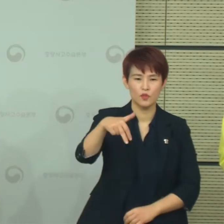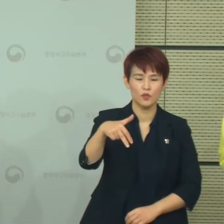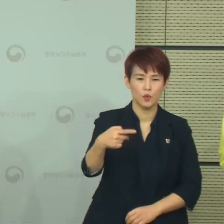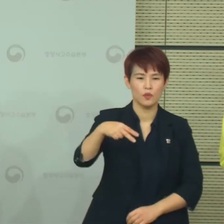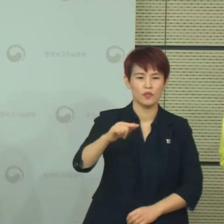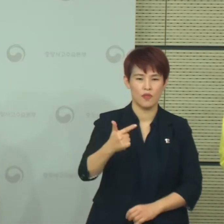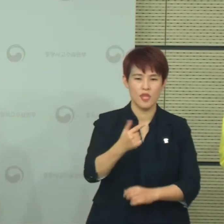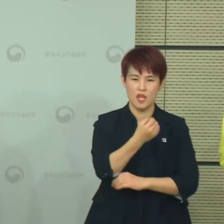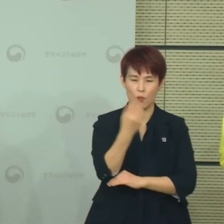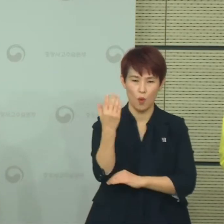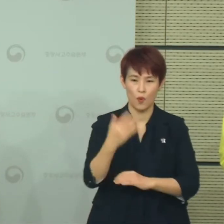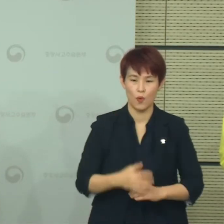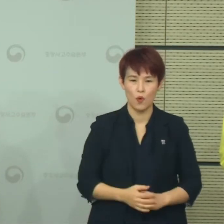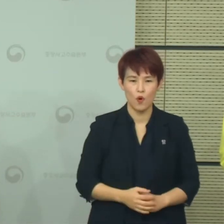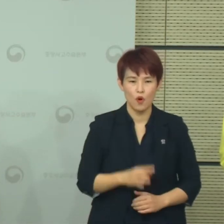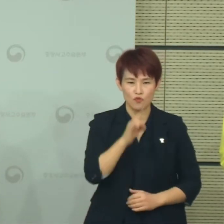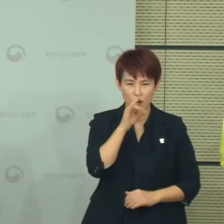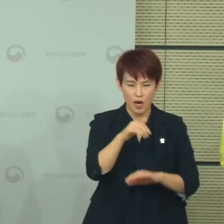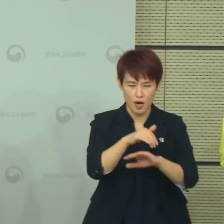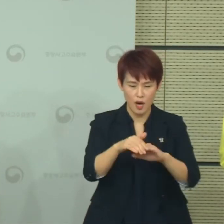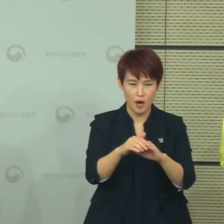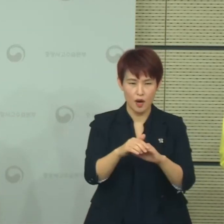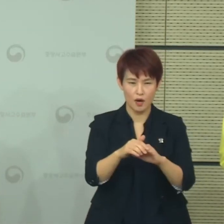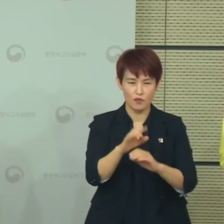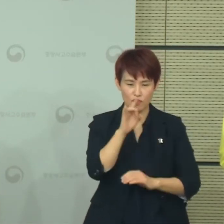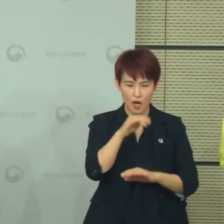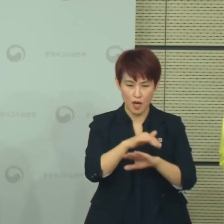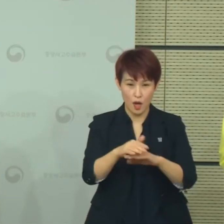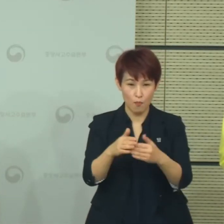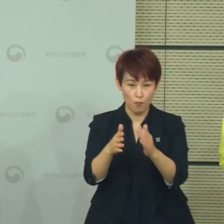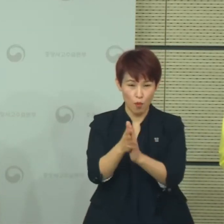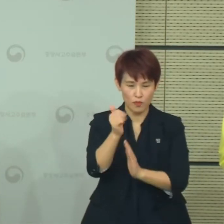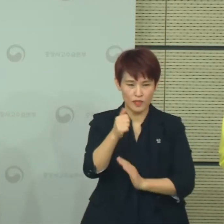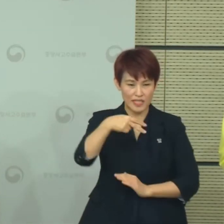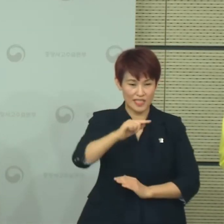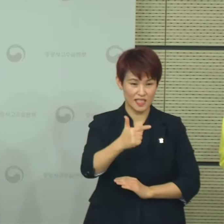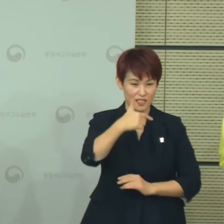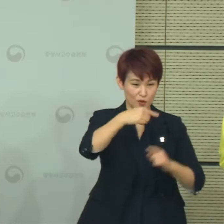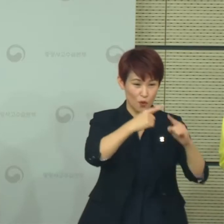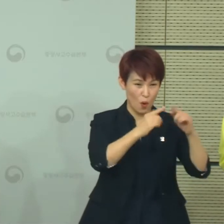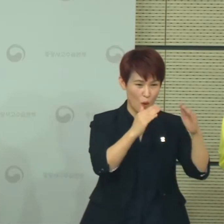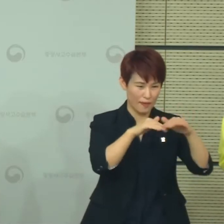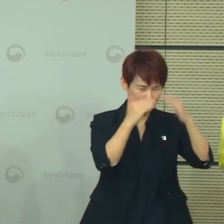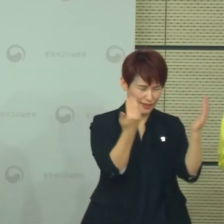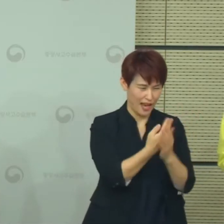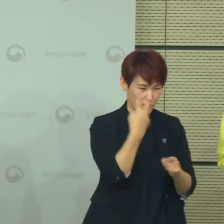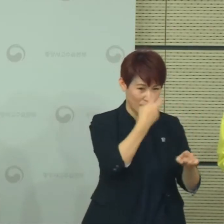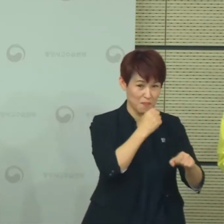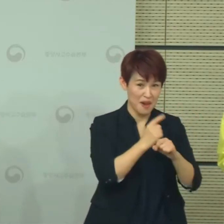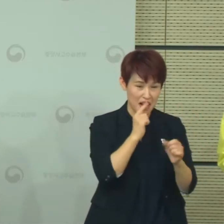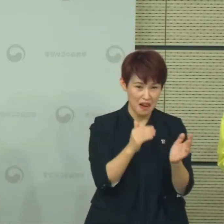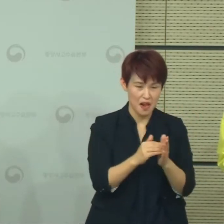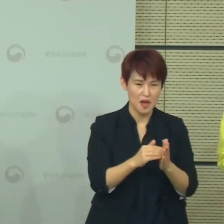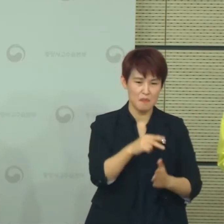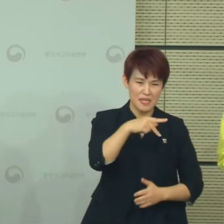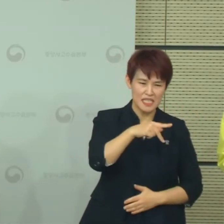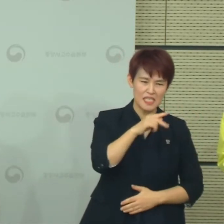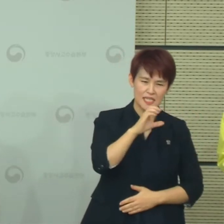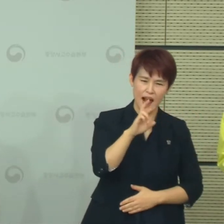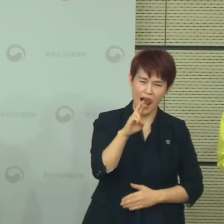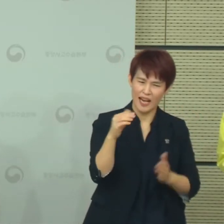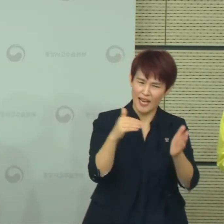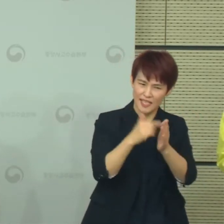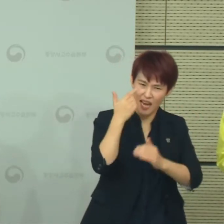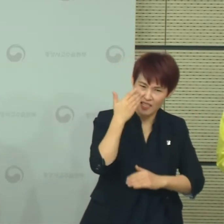상호입니다. 먼저 중대본에서 신천지 전 신도에 대한 전수조사 하신다 하셨는데, 이게 PCR 진단검사까지 하신다는 건지 아니면